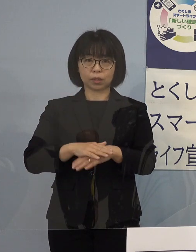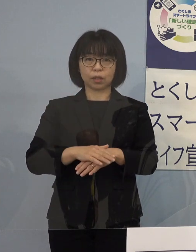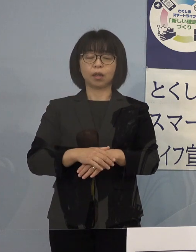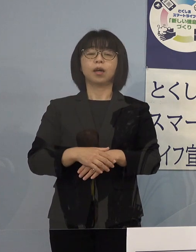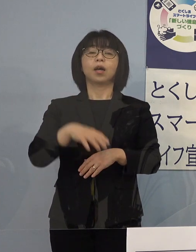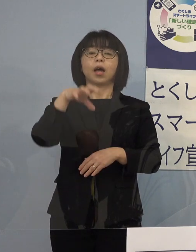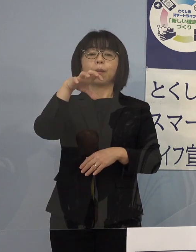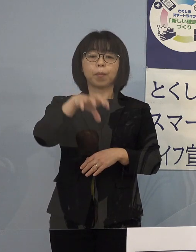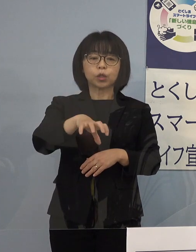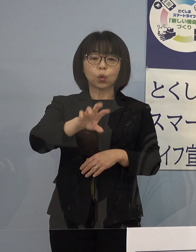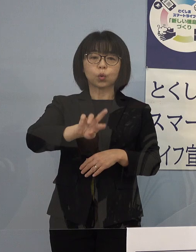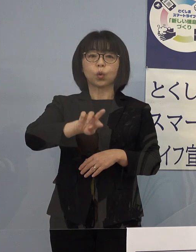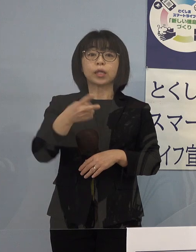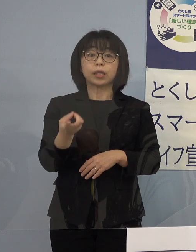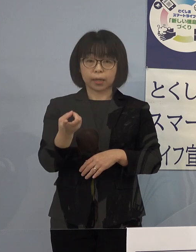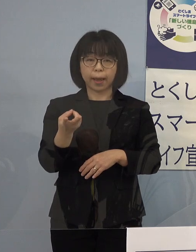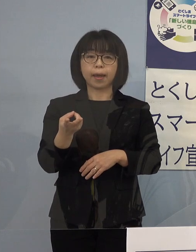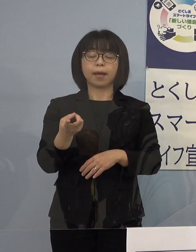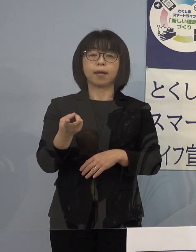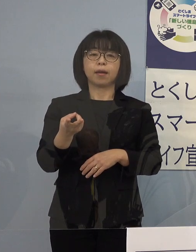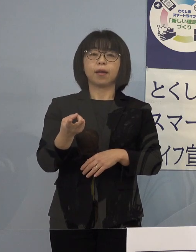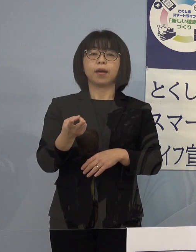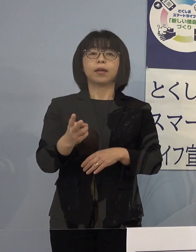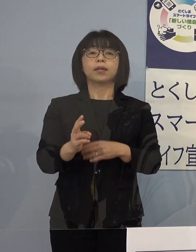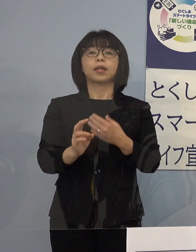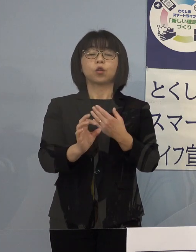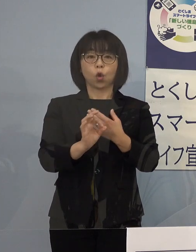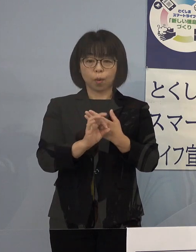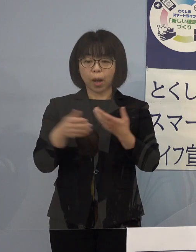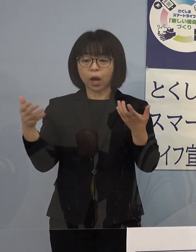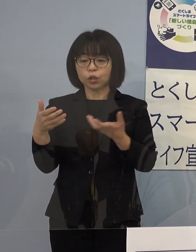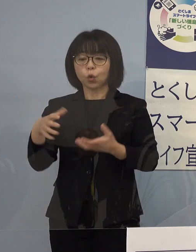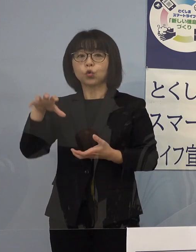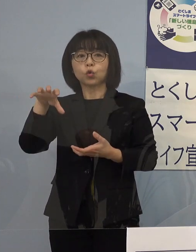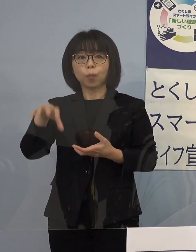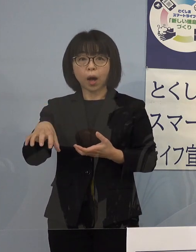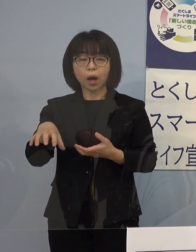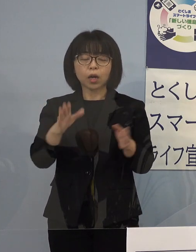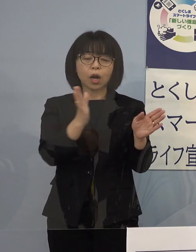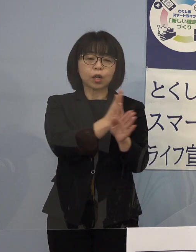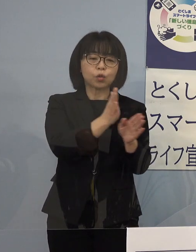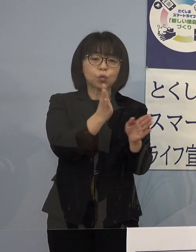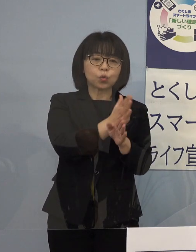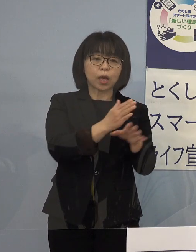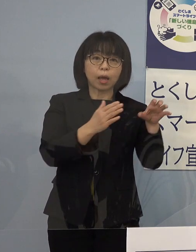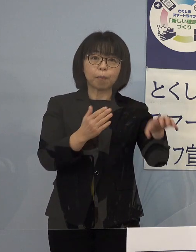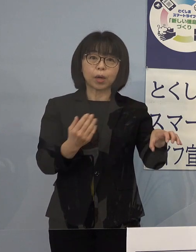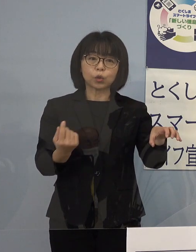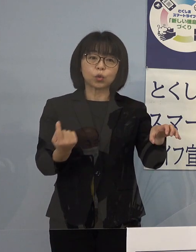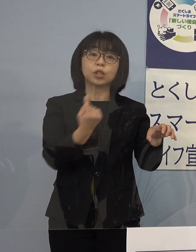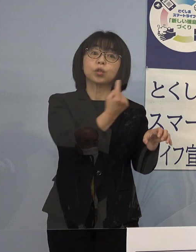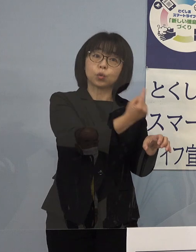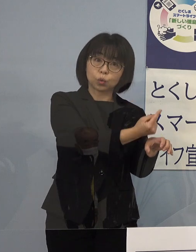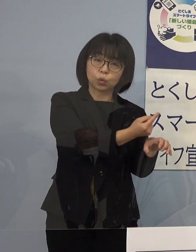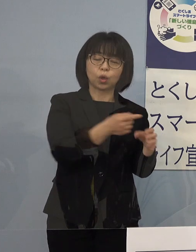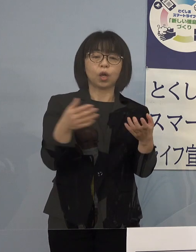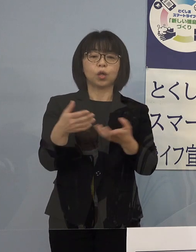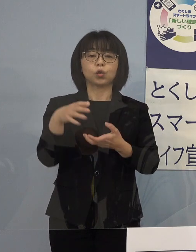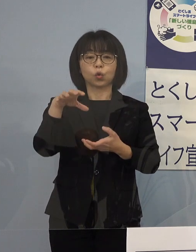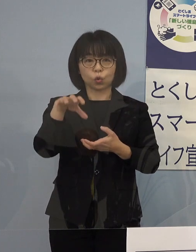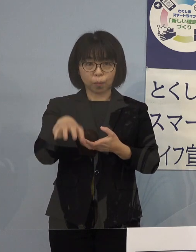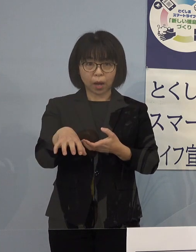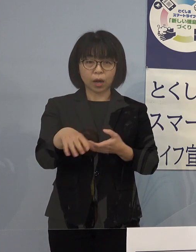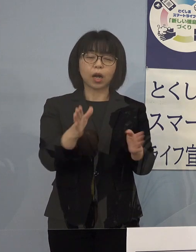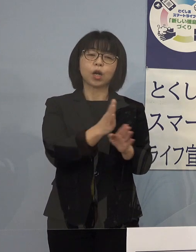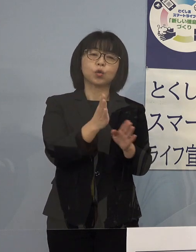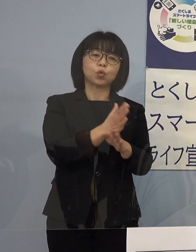切り替わりということで、勤務中から休憩時間に移って、仕事場から休憩室